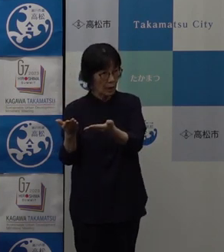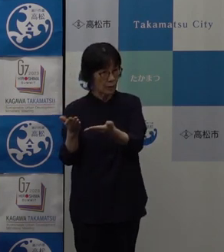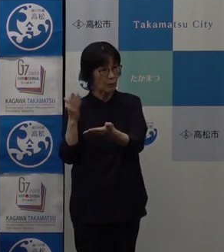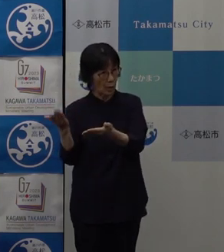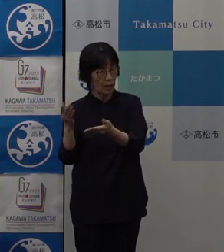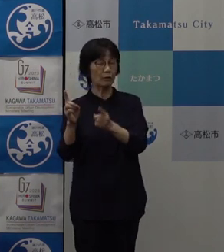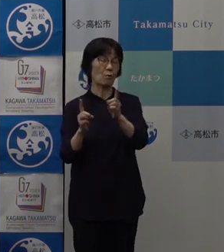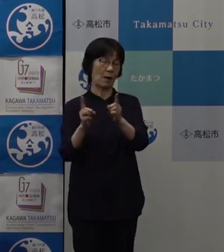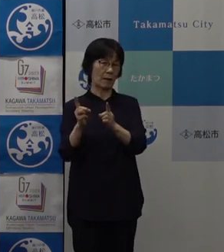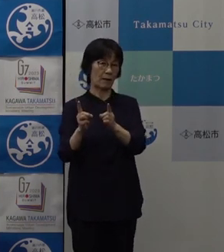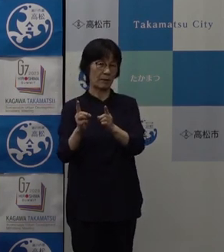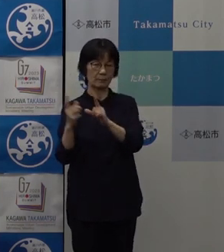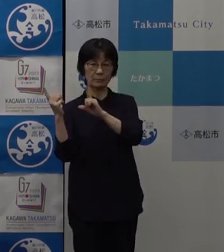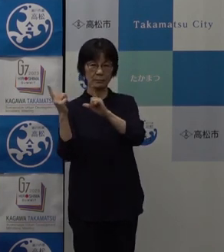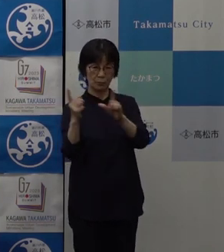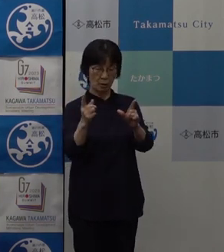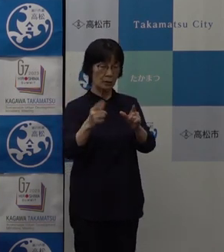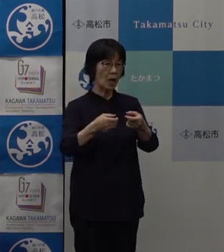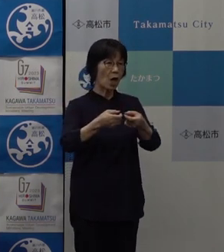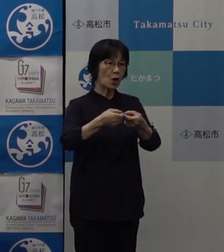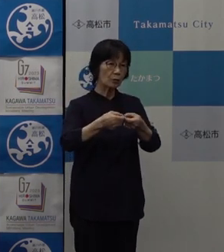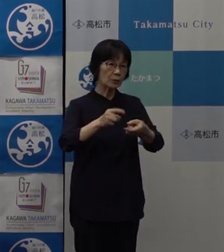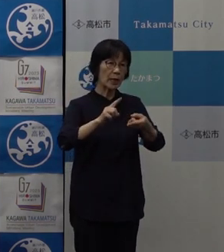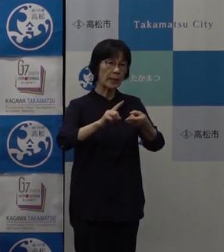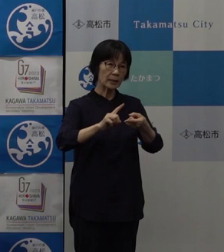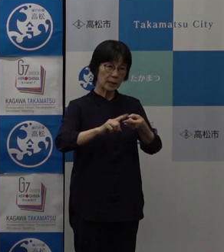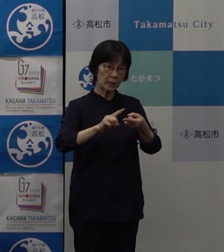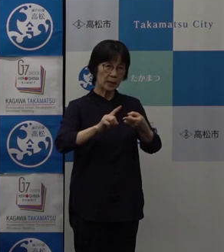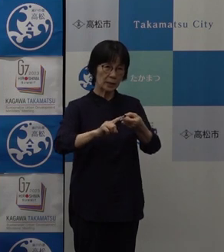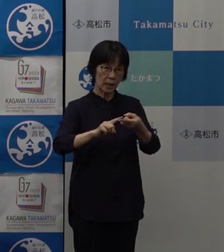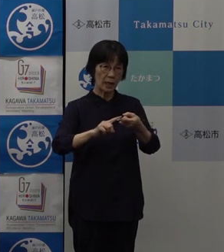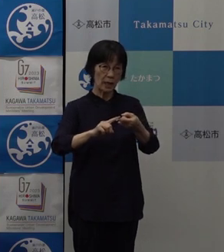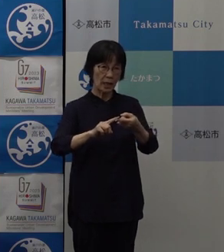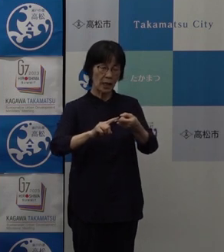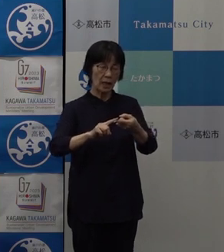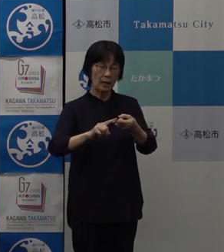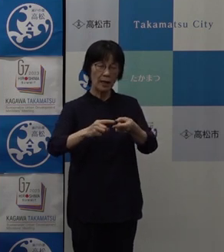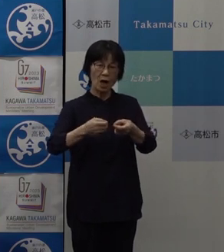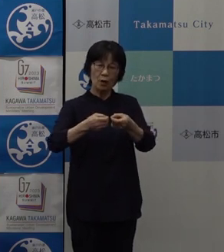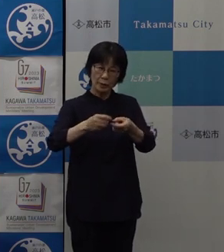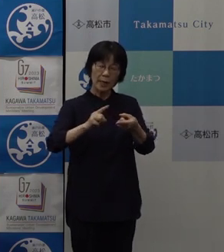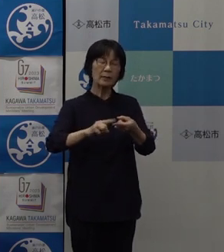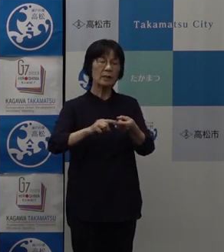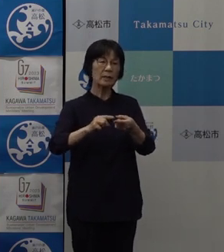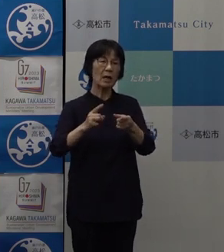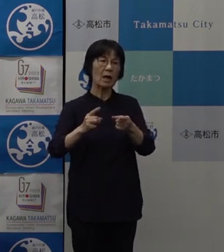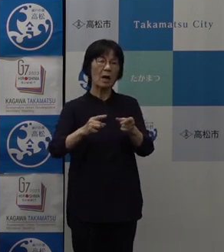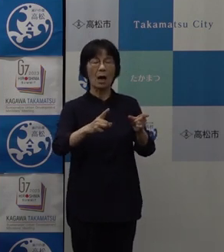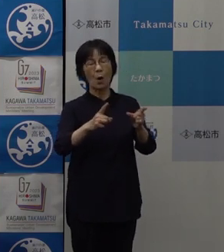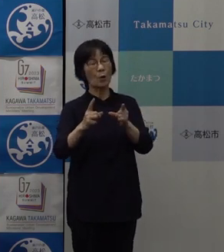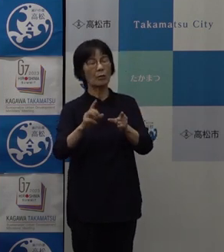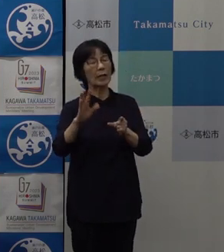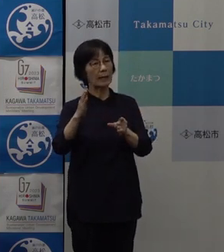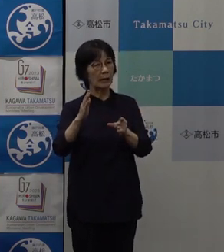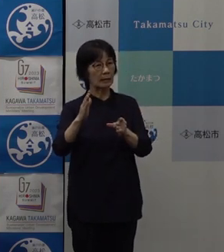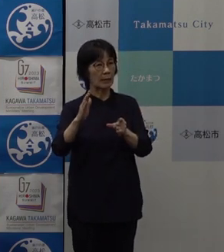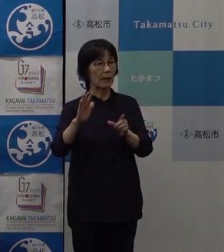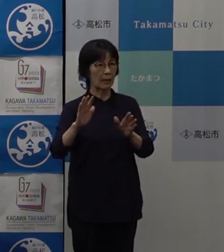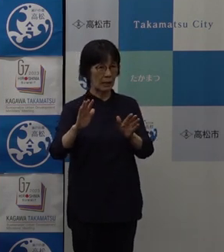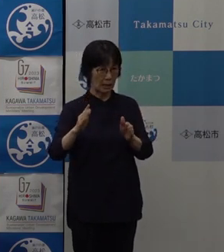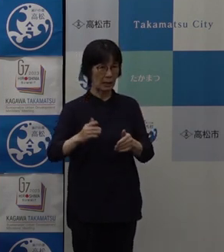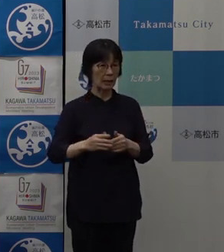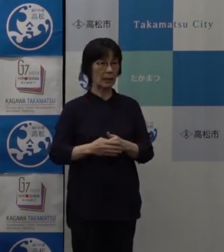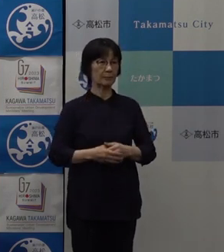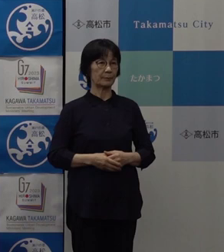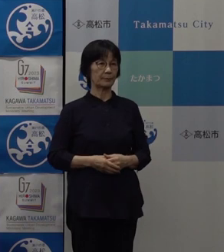で、こういうトラブルがありましたというのはインシデント報告で部内で報告はありましたけれども、私までは上がってきてなかったということですね。 ありがと